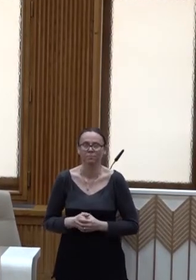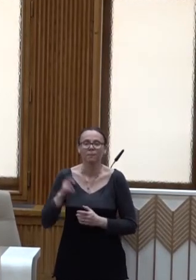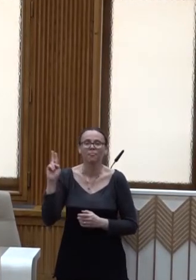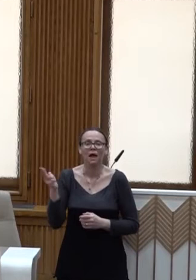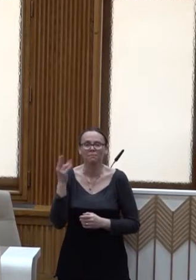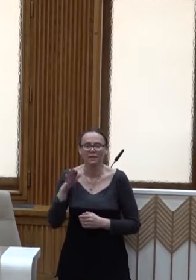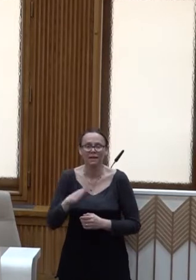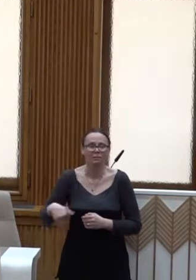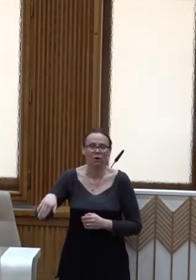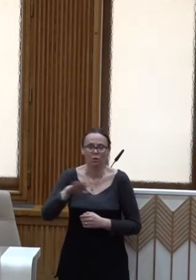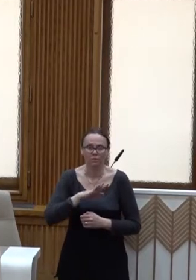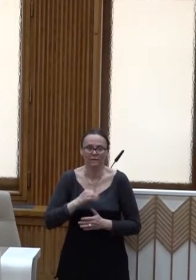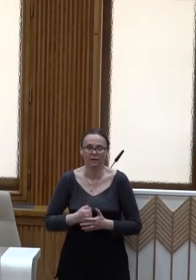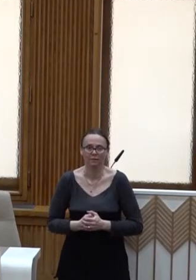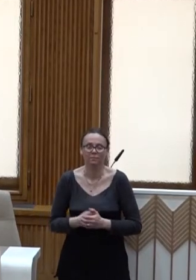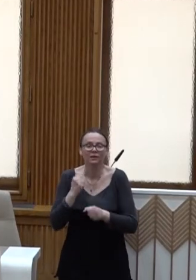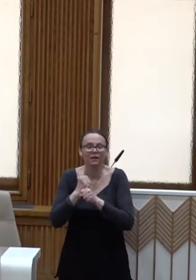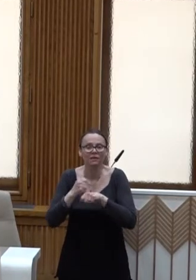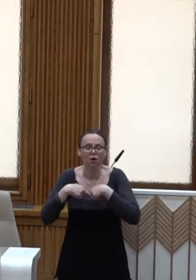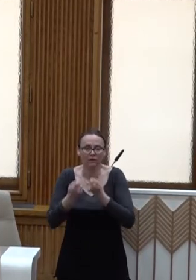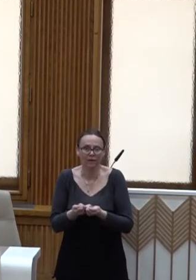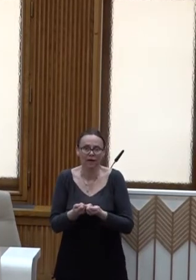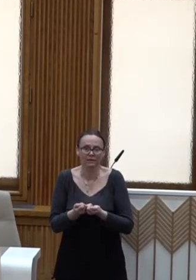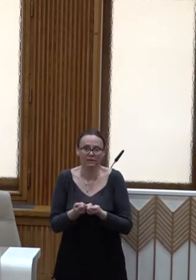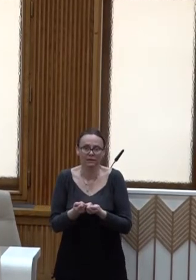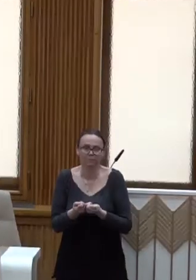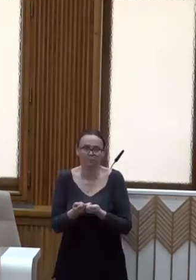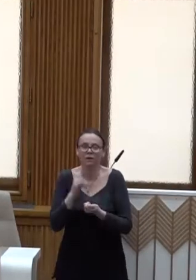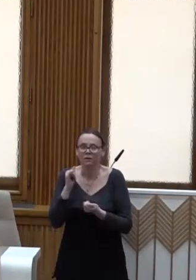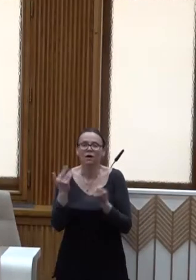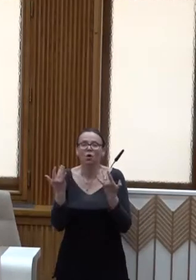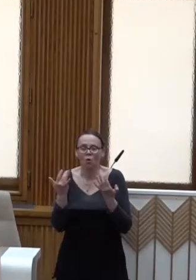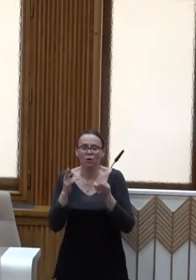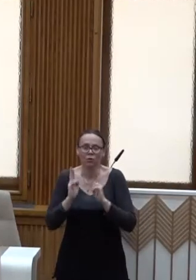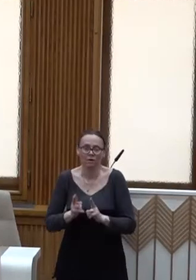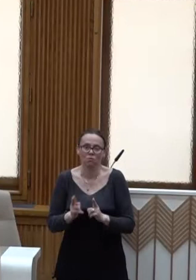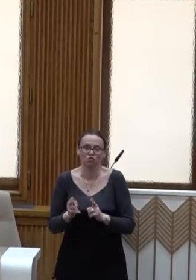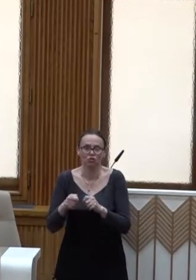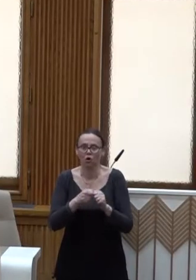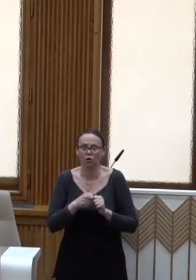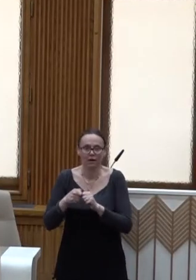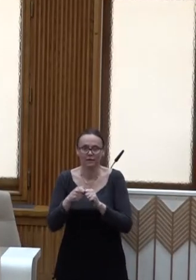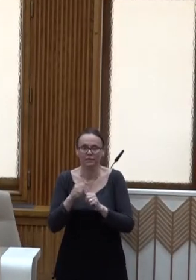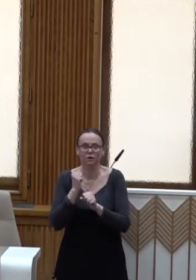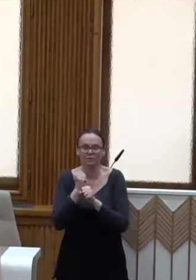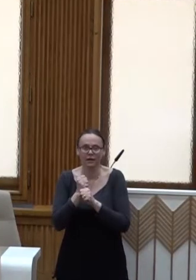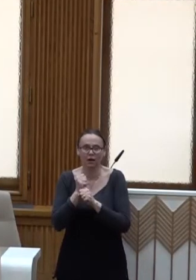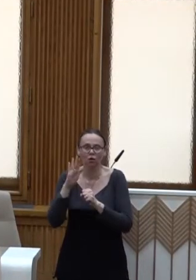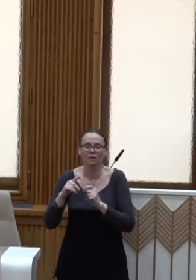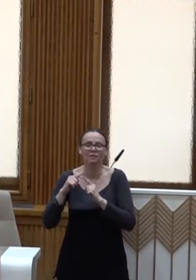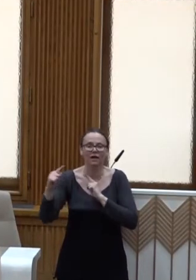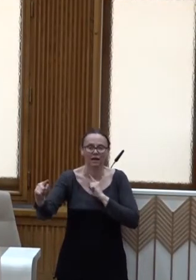Apeliramo na vse delodajalce, da kolikor je možno, organizirajo delo na